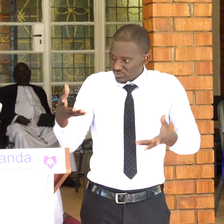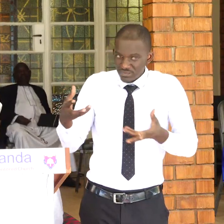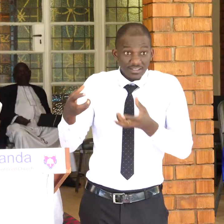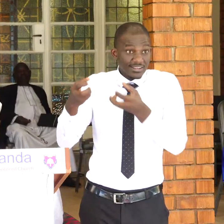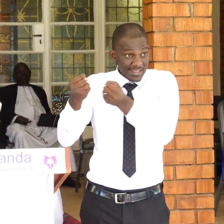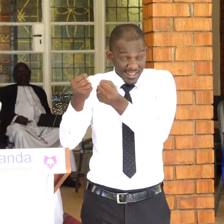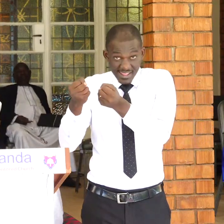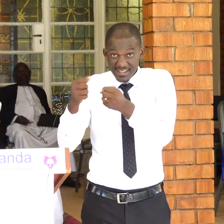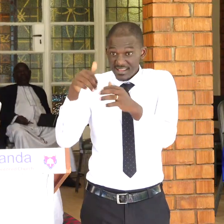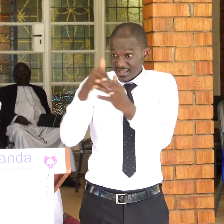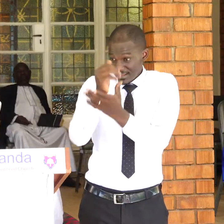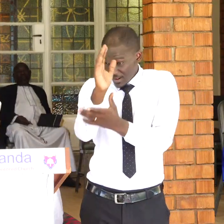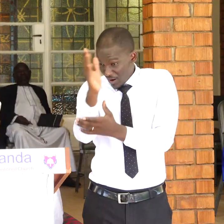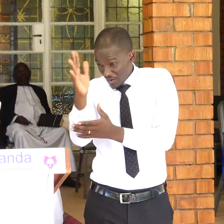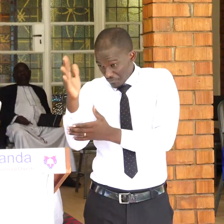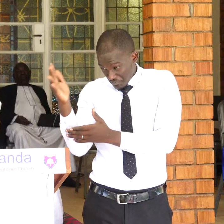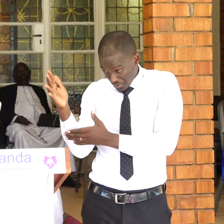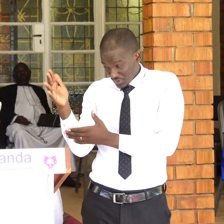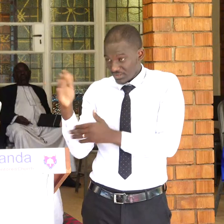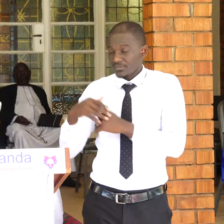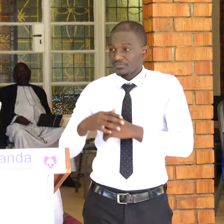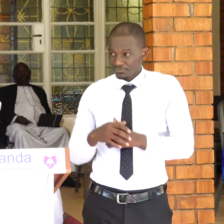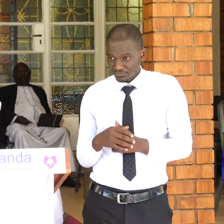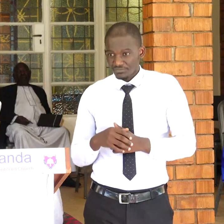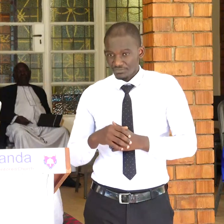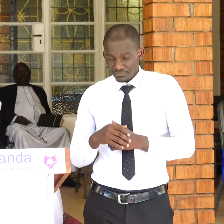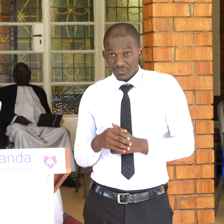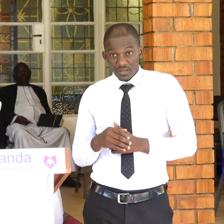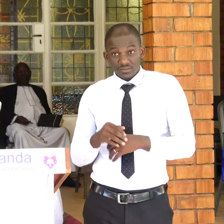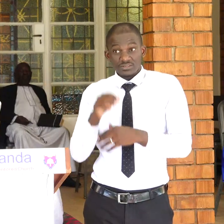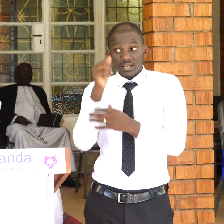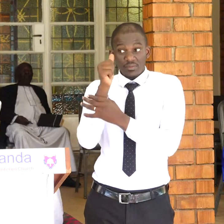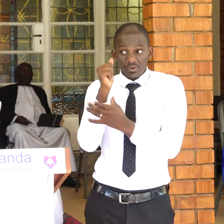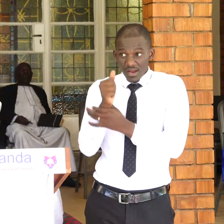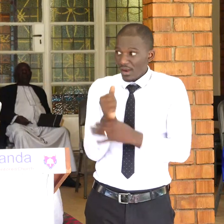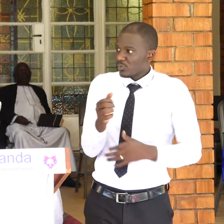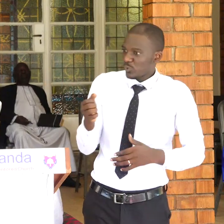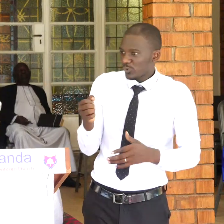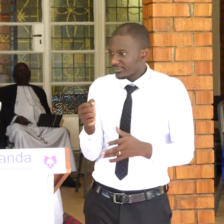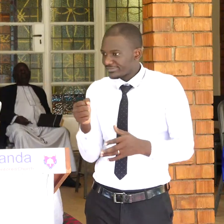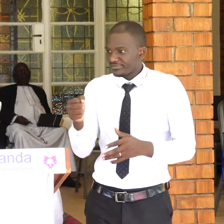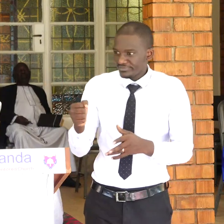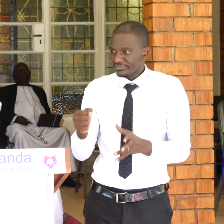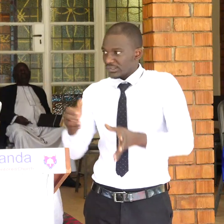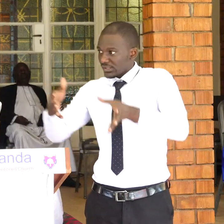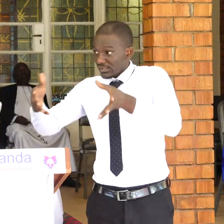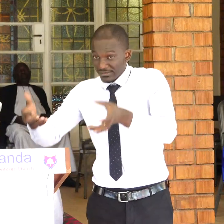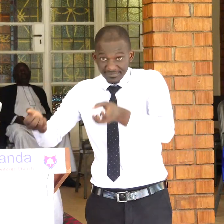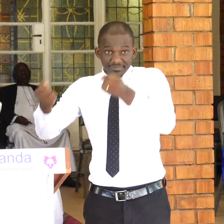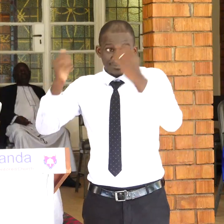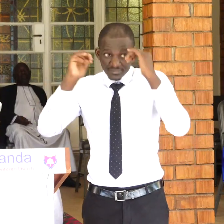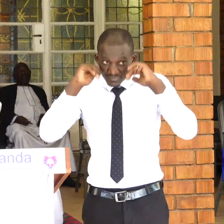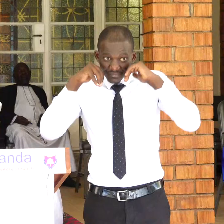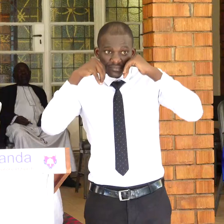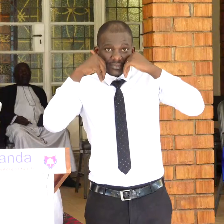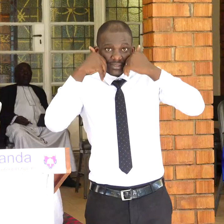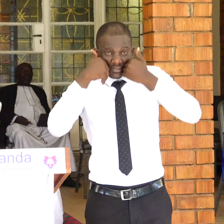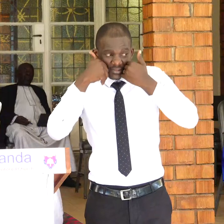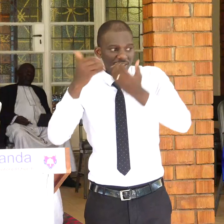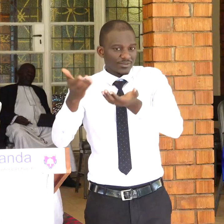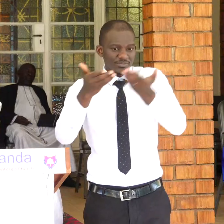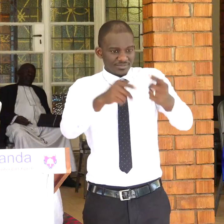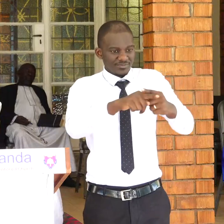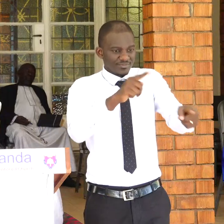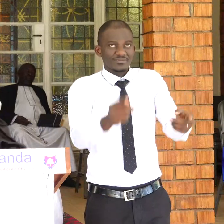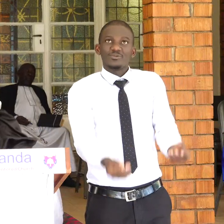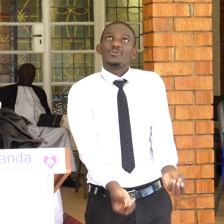ng'ekwatiddwa mu kisaka n'amayembe gaayo Ibrahimu n'agenda n'atwala endiga n'agiwaayo